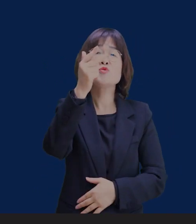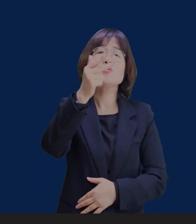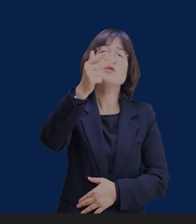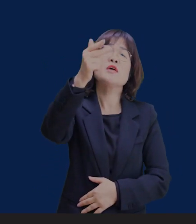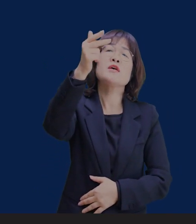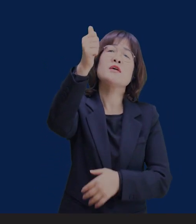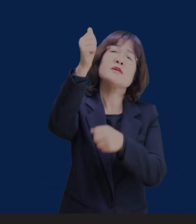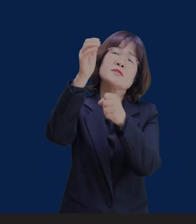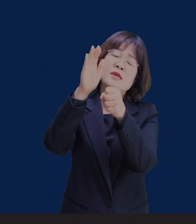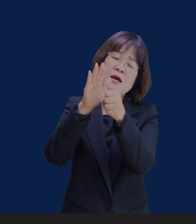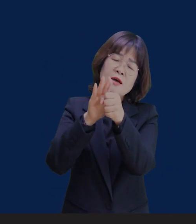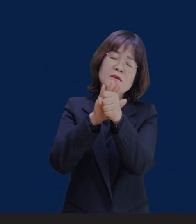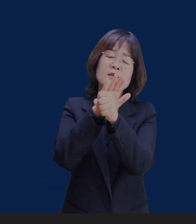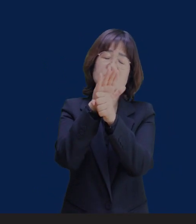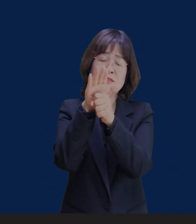채워주소서.